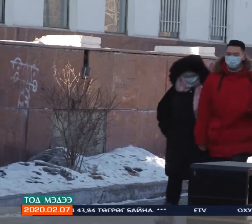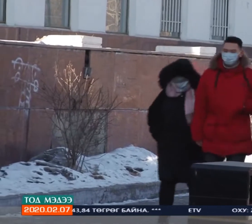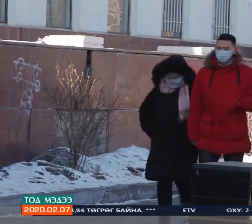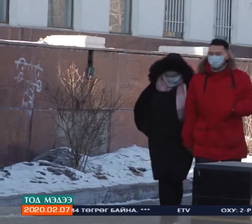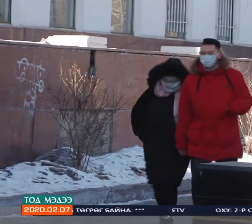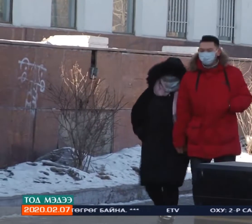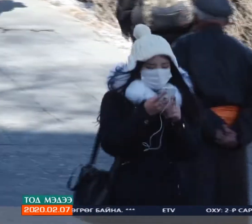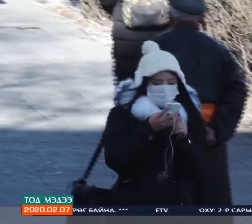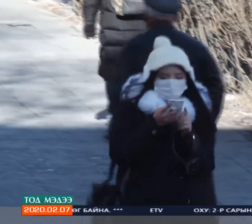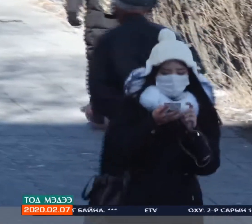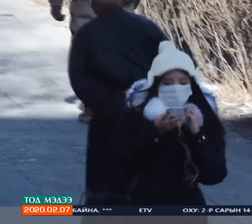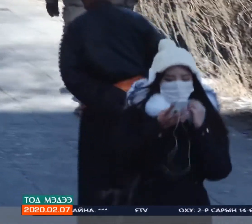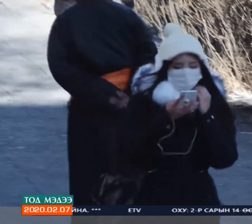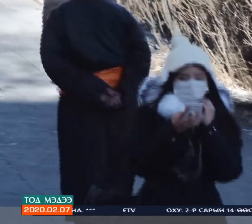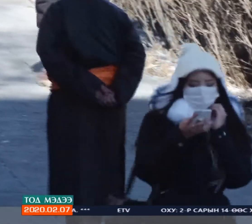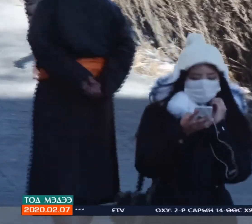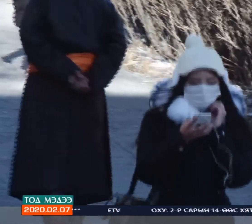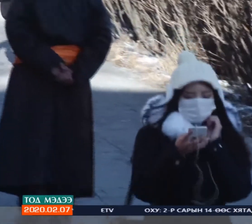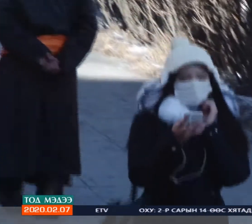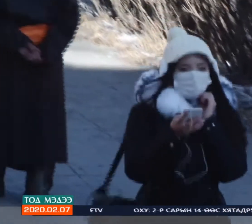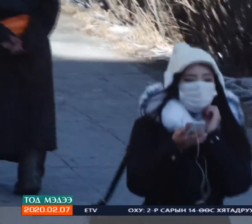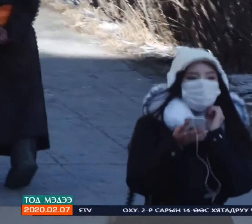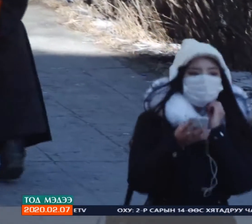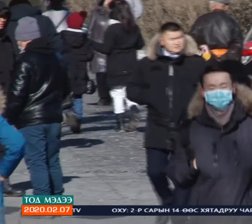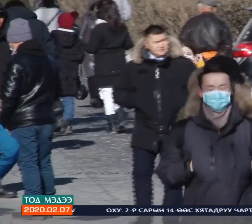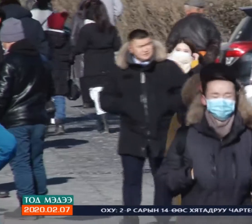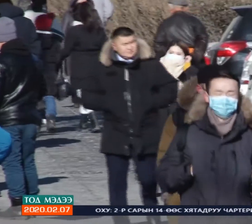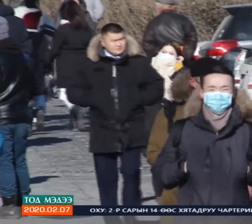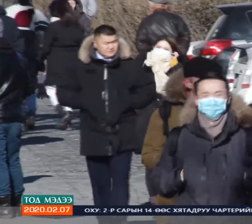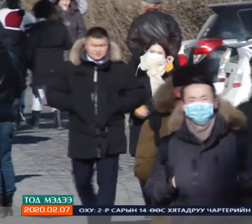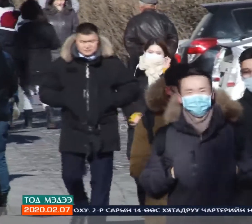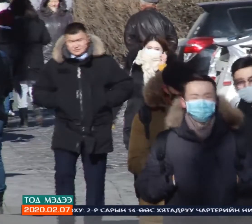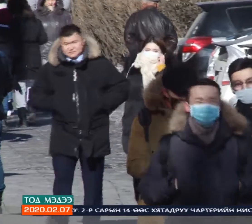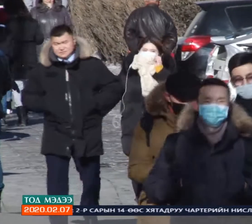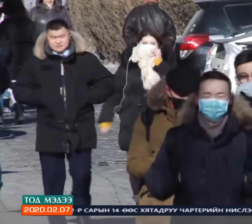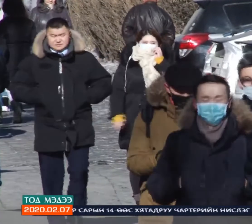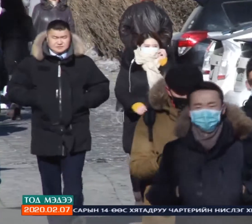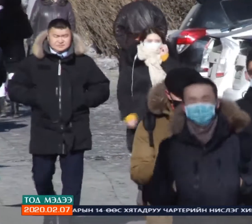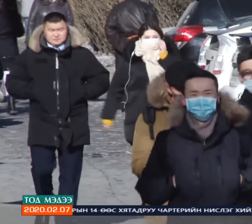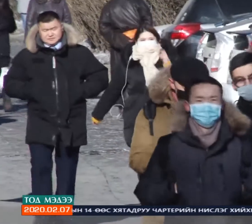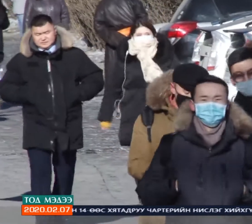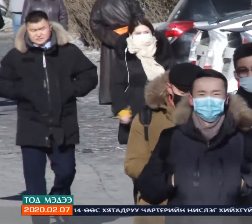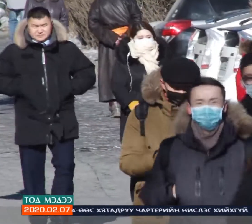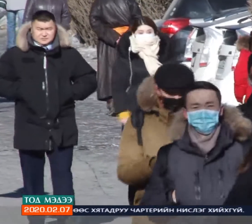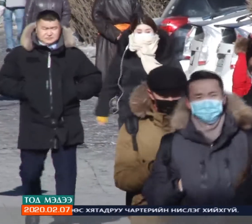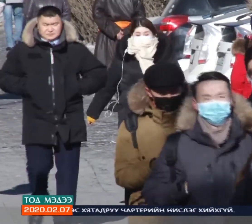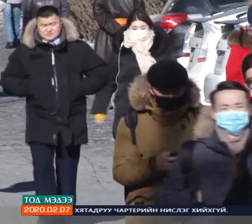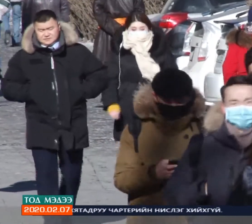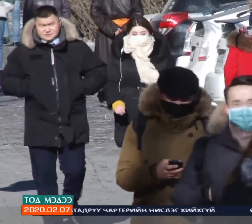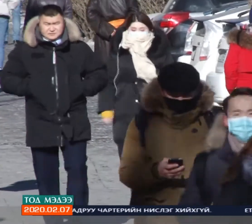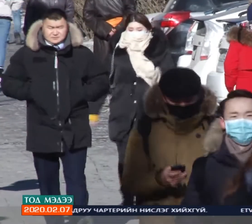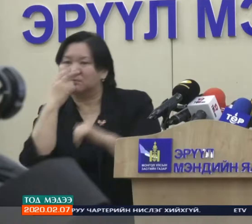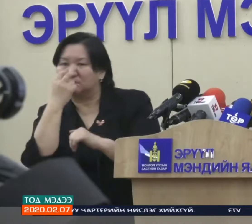хүн хэлээд коронавирусын халдвар ойрхон байгаа тул ховын ариун цэврээ сайтар цохиж амны халт тогтмол зүйлийг анхаарууллаа.